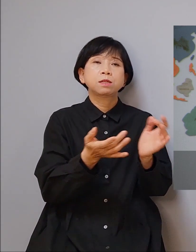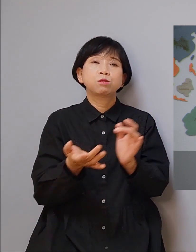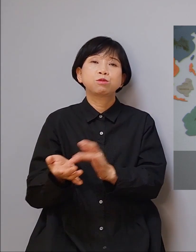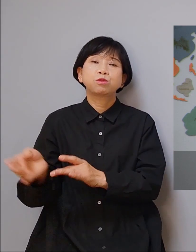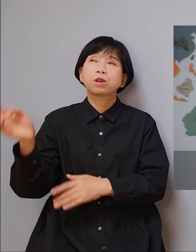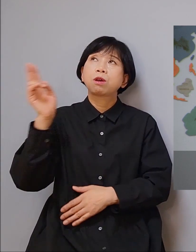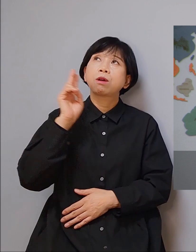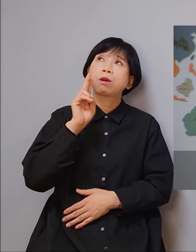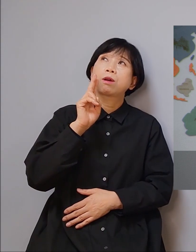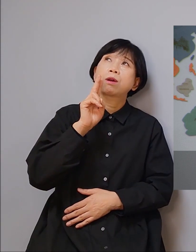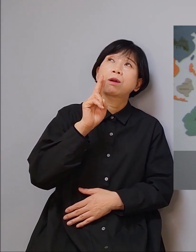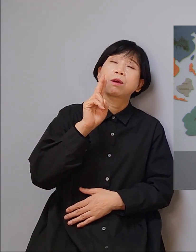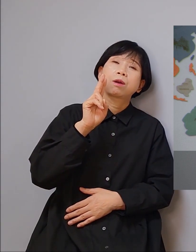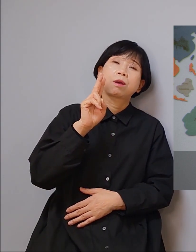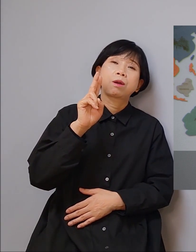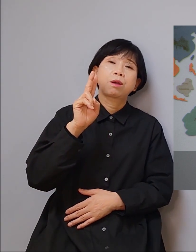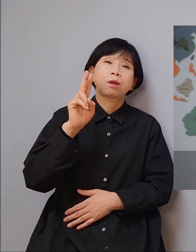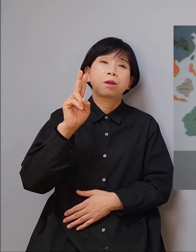피난처인